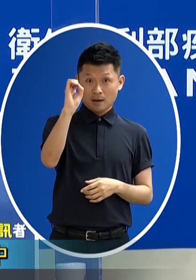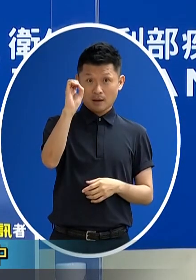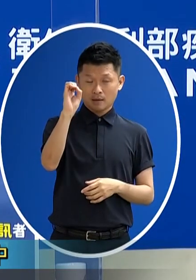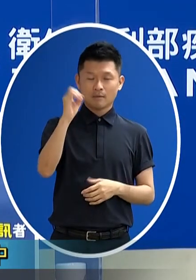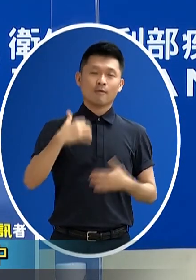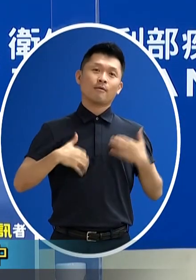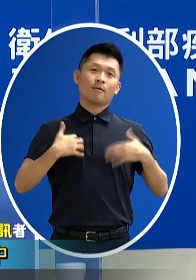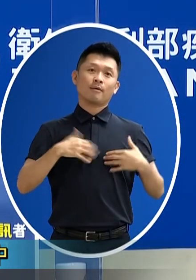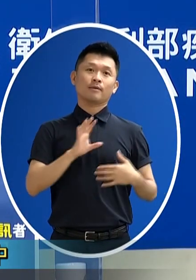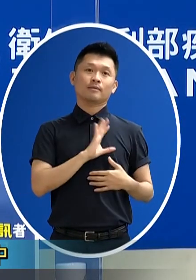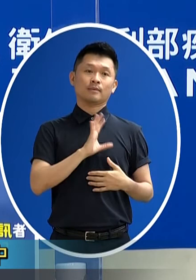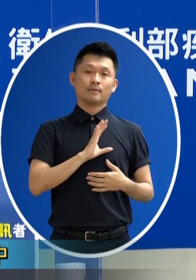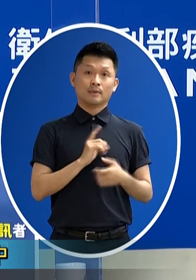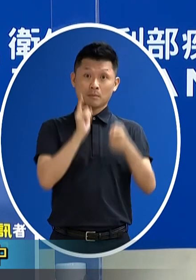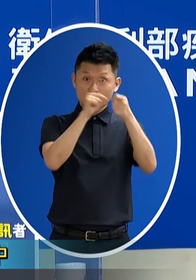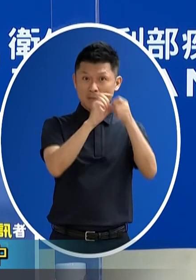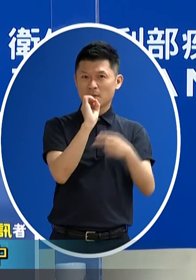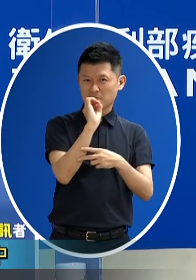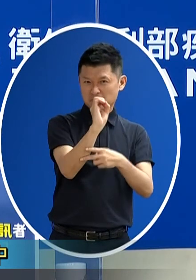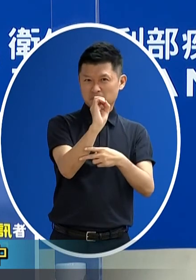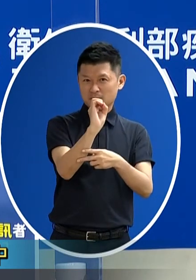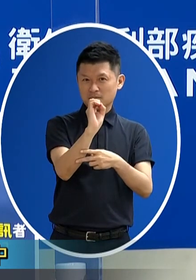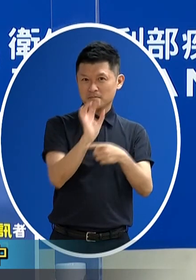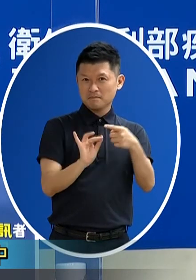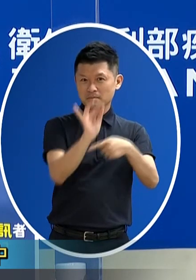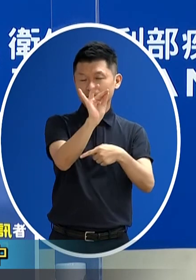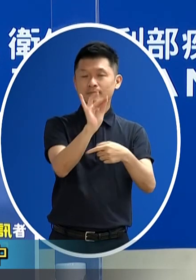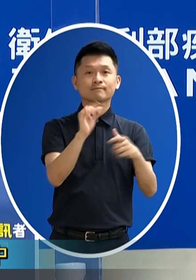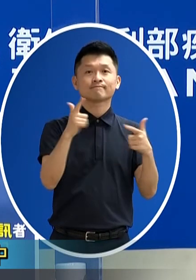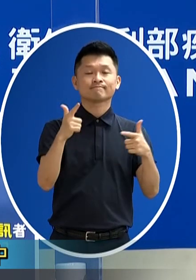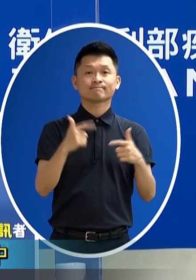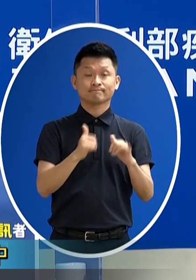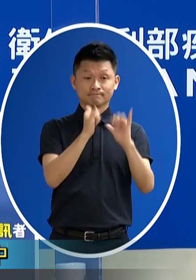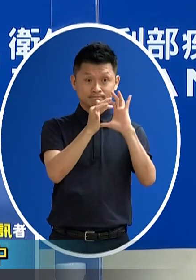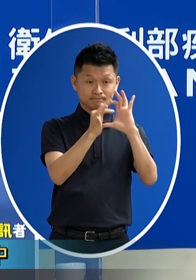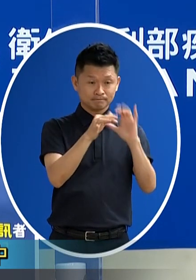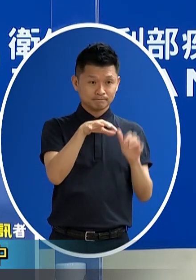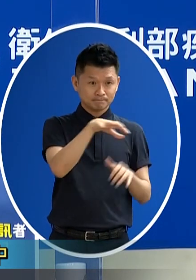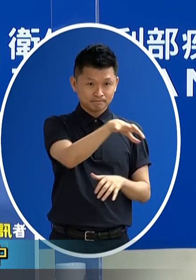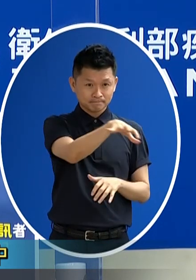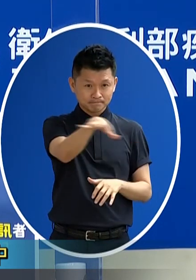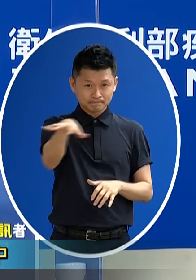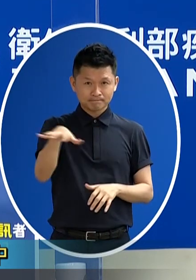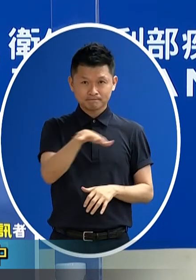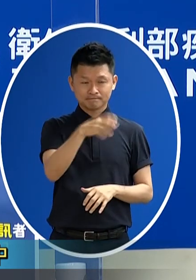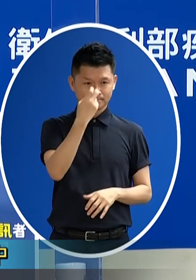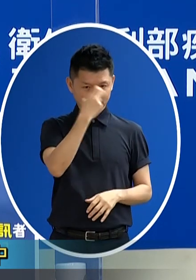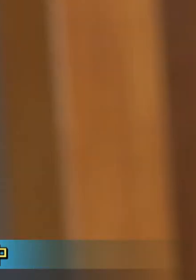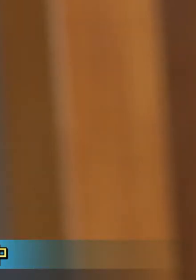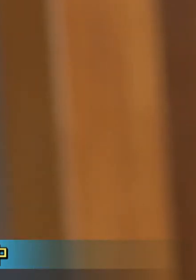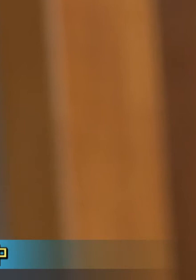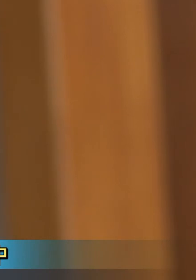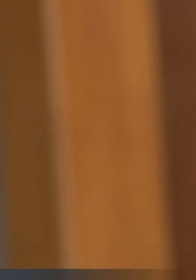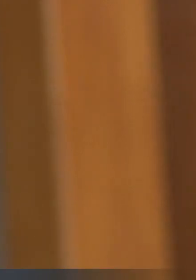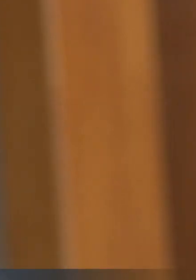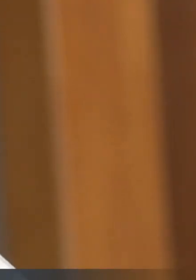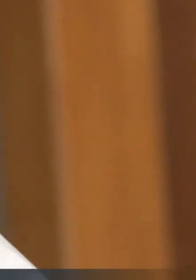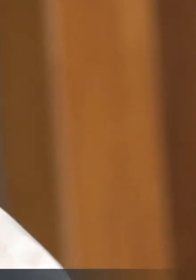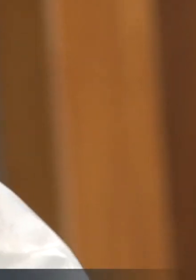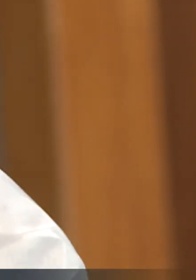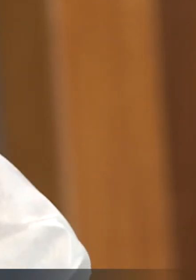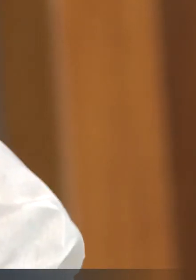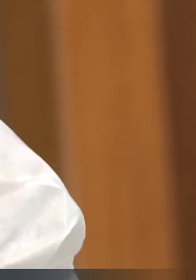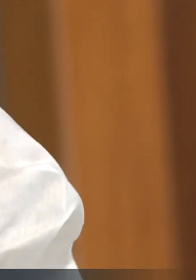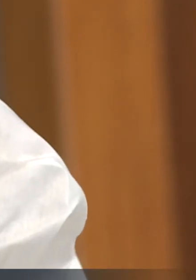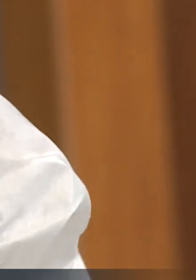但那不是我们目标，争取的一个社区的监测，那才是那时候我们需要去做的。 而根据指挥中心